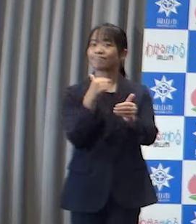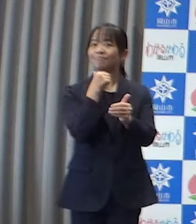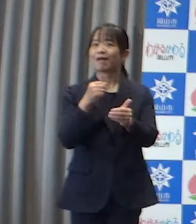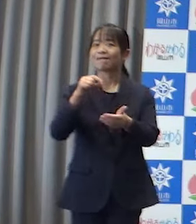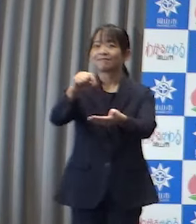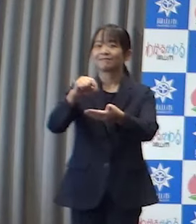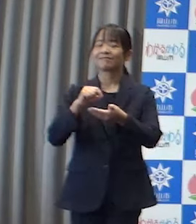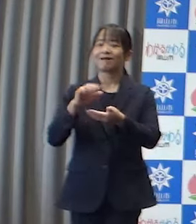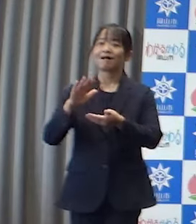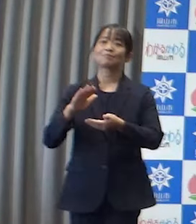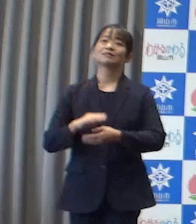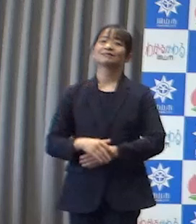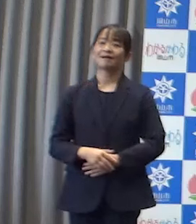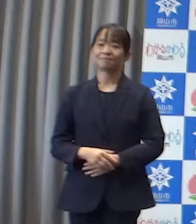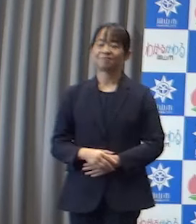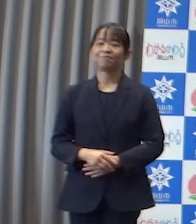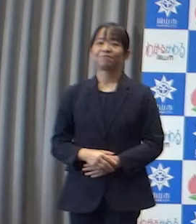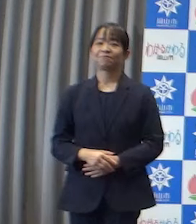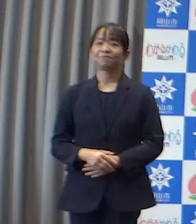ました。